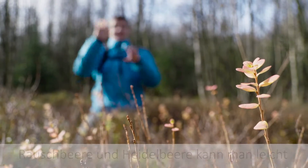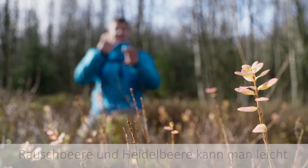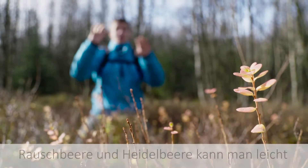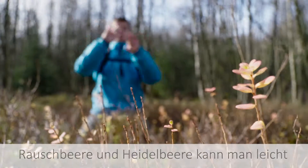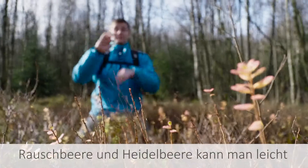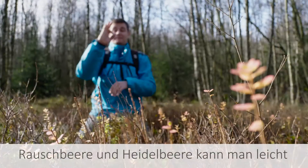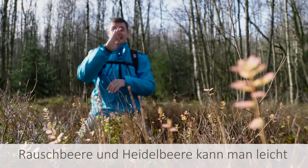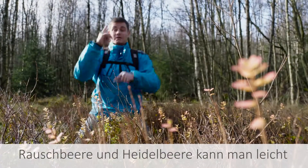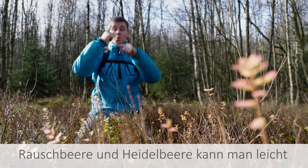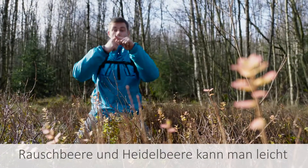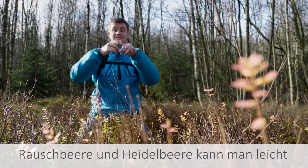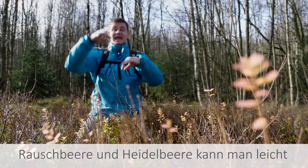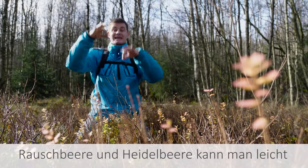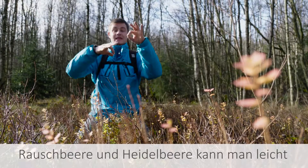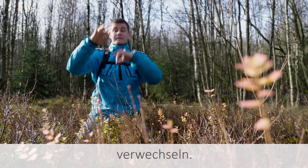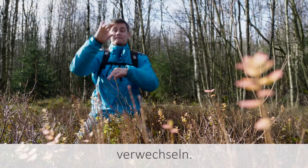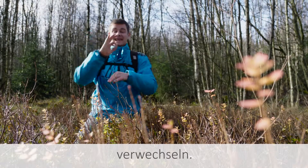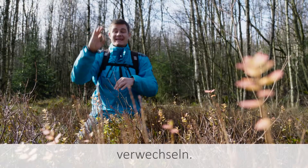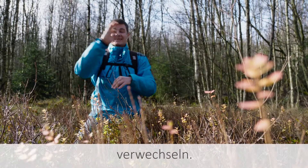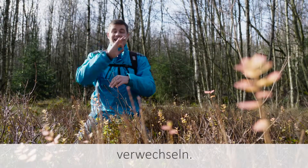Rauschbeere und Heidelbeere kann man leicht verwechseln.